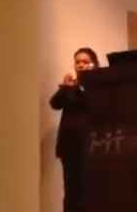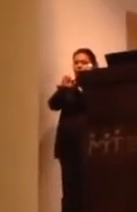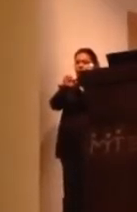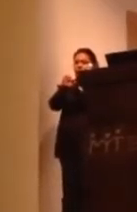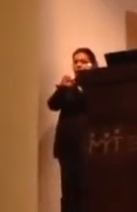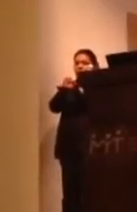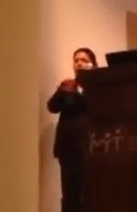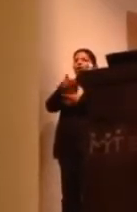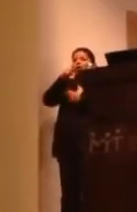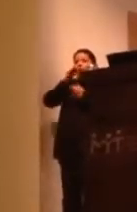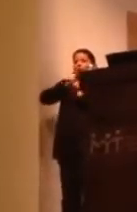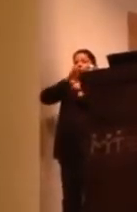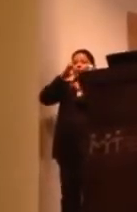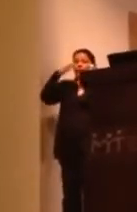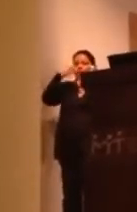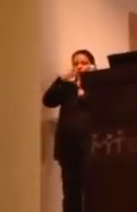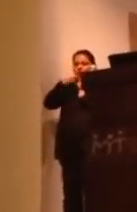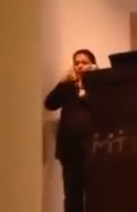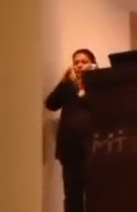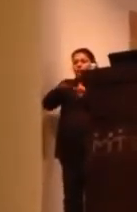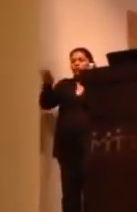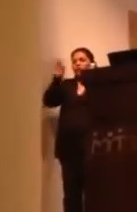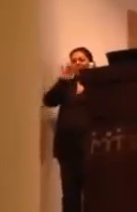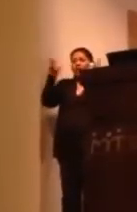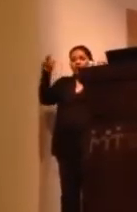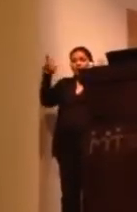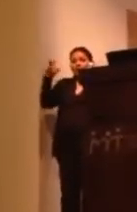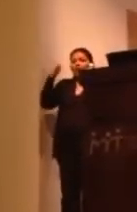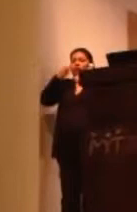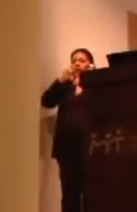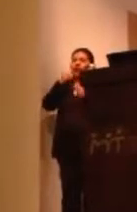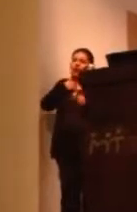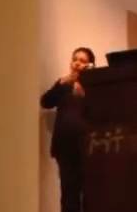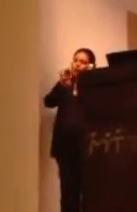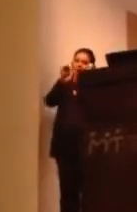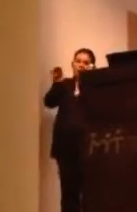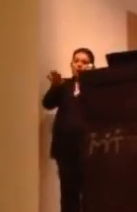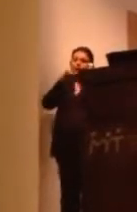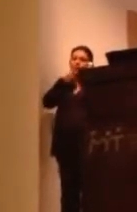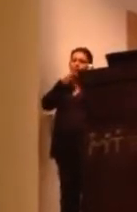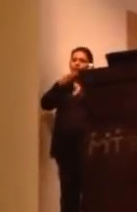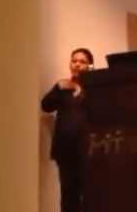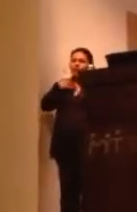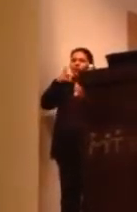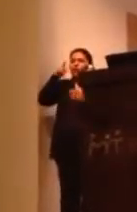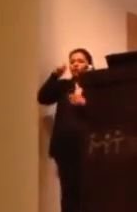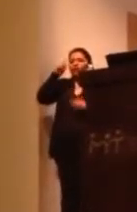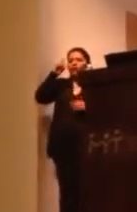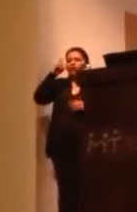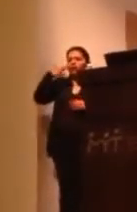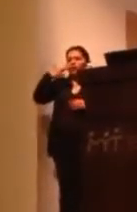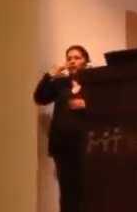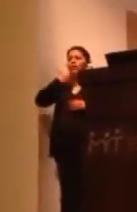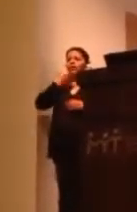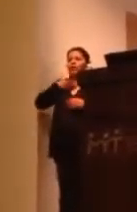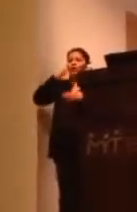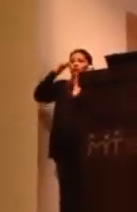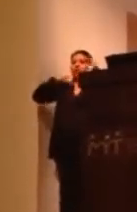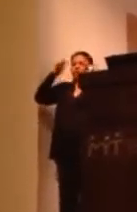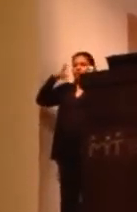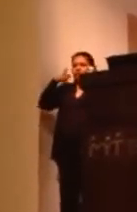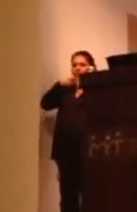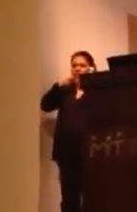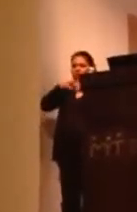ser mucho más específico. Si yo, por ejemplo, detecto que mi niño con TDAH tiene una alteración más en la